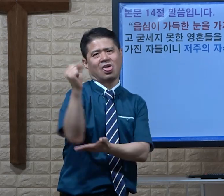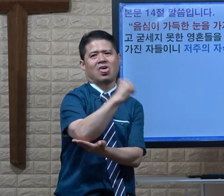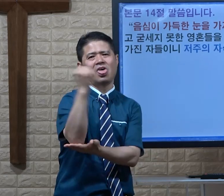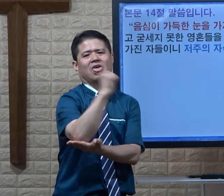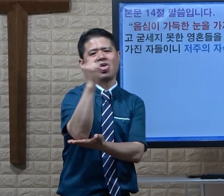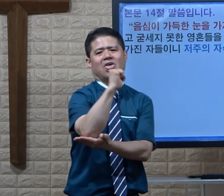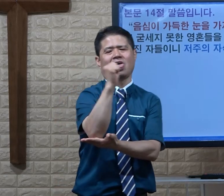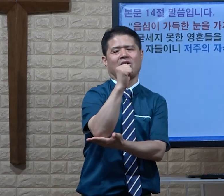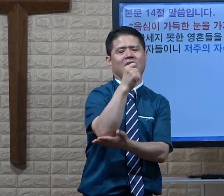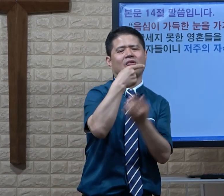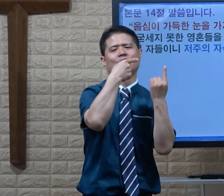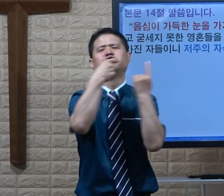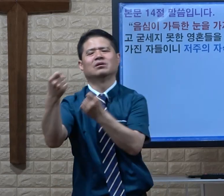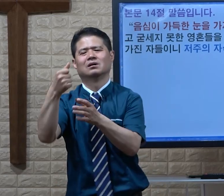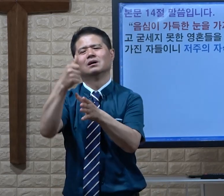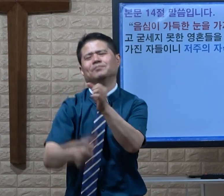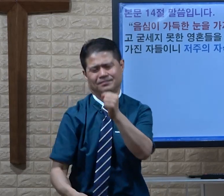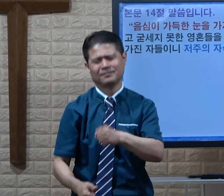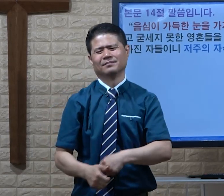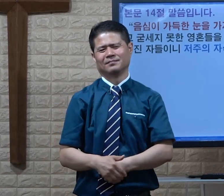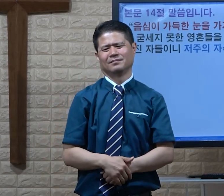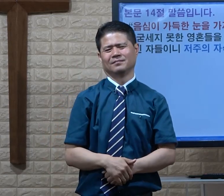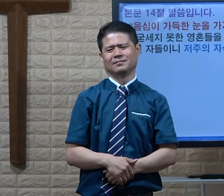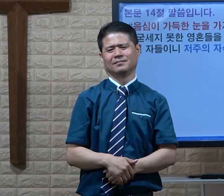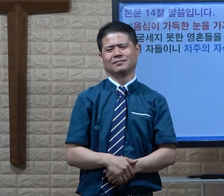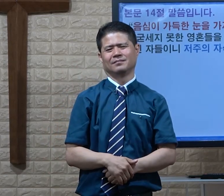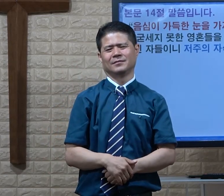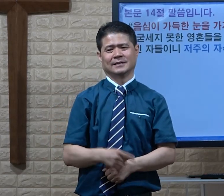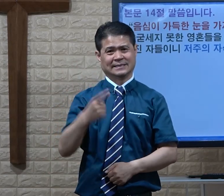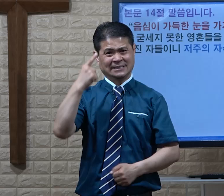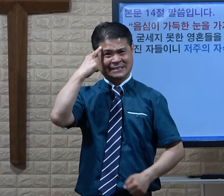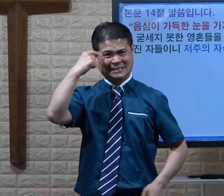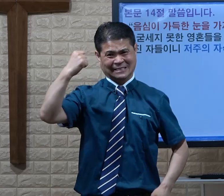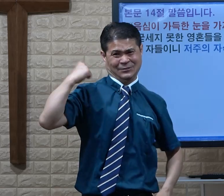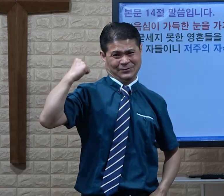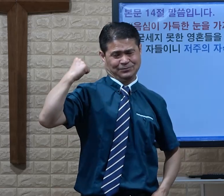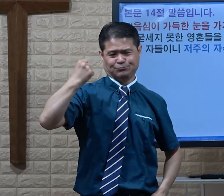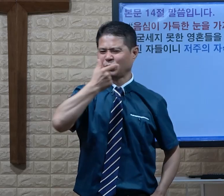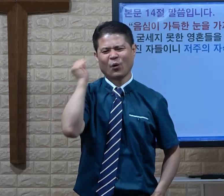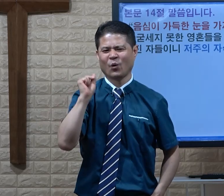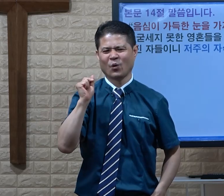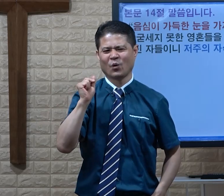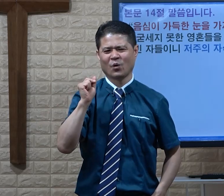굳세지 못한 영혼들이 유혹하며